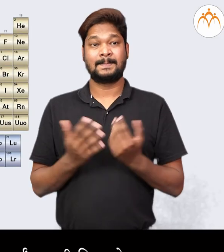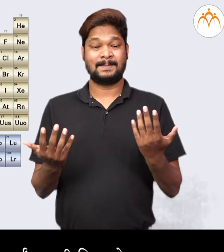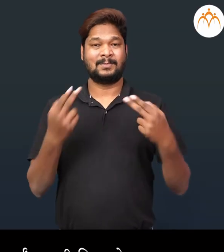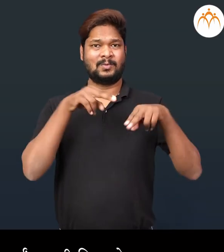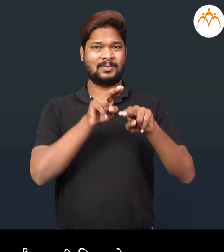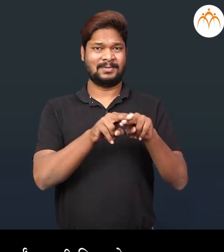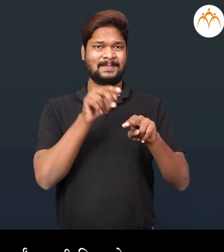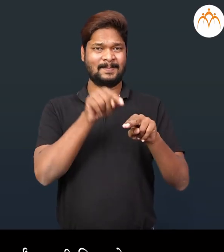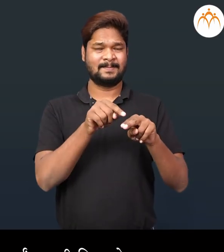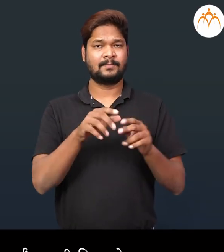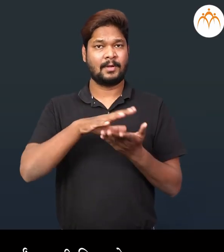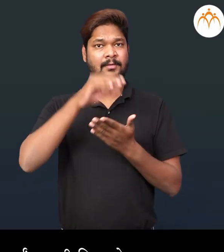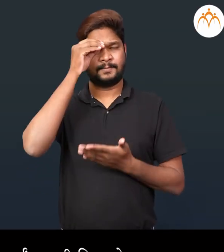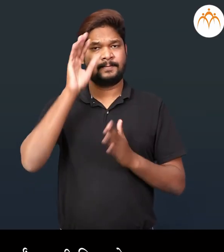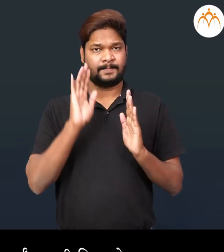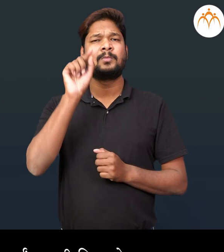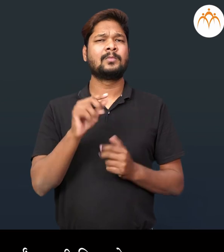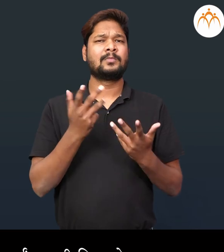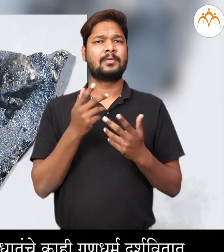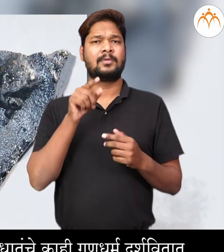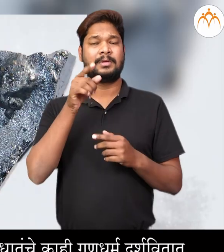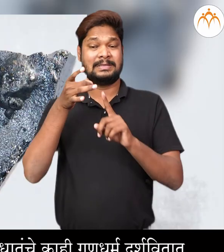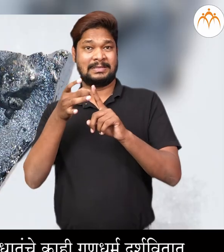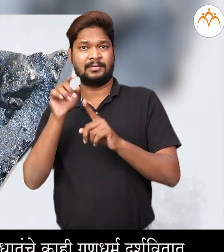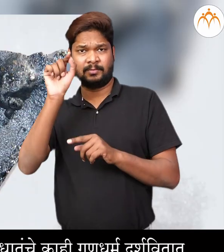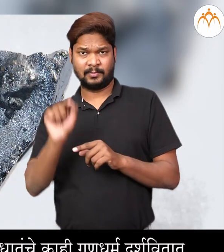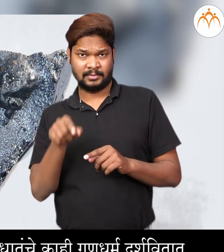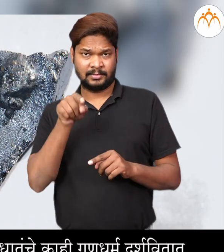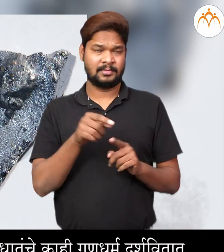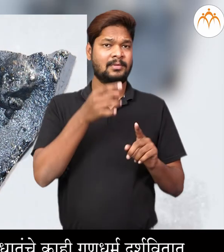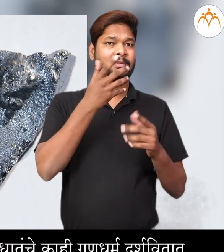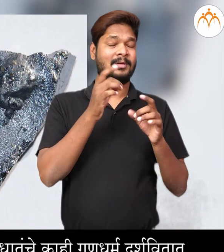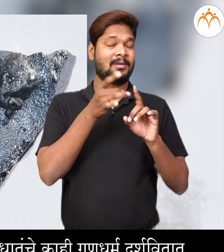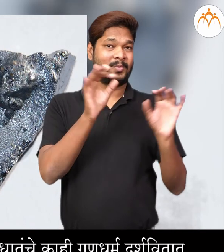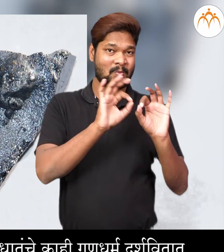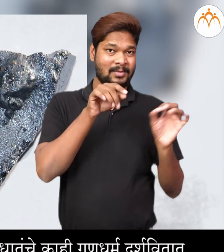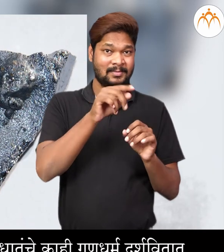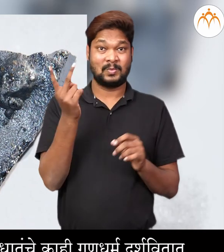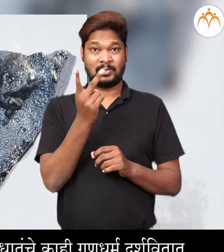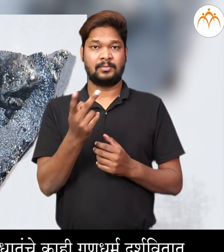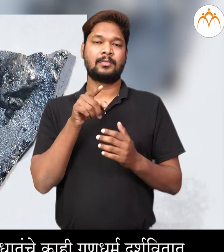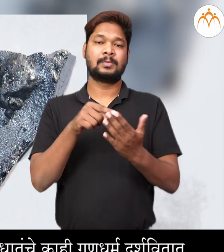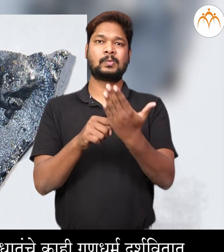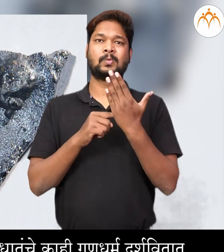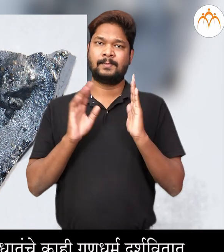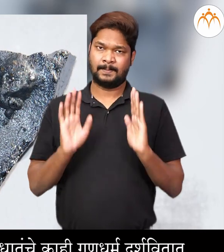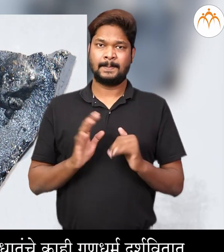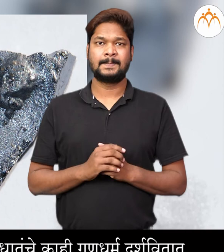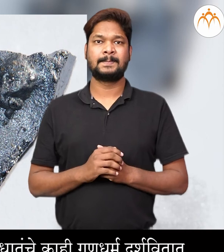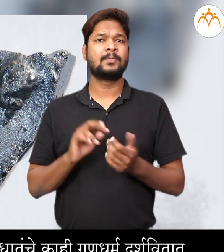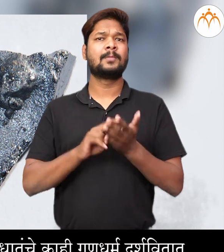तसेच आपण धातू सदृश पदार्थांबद्दलही शिकलो. हे पदार्थ धातूंचे काही गुणधर्म आणि अधातूंचे काही गुणधर्म